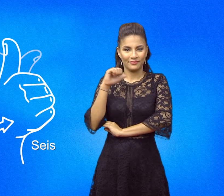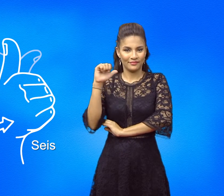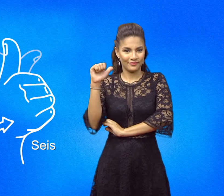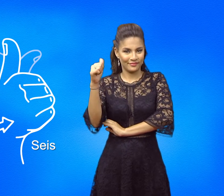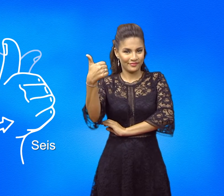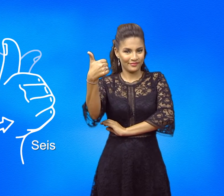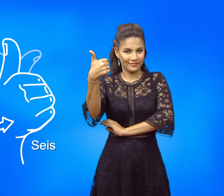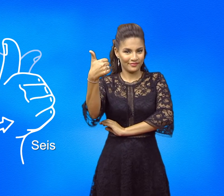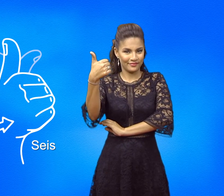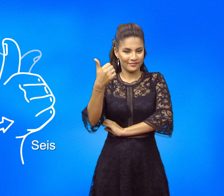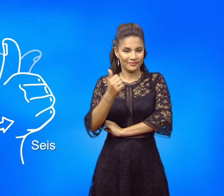6